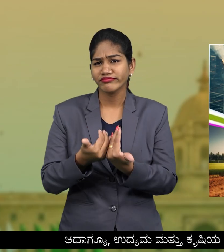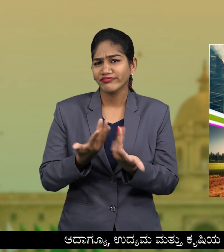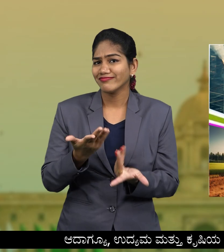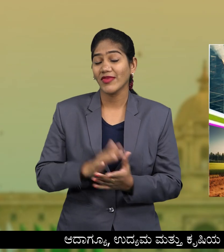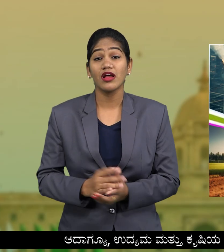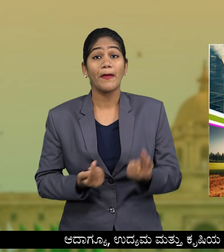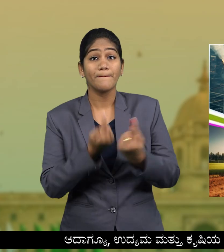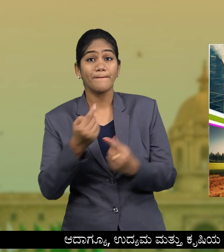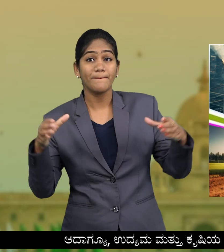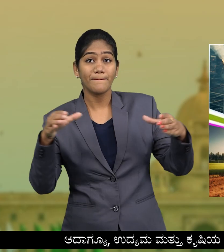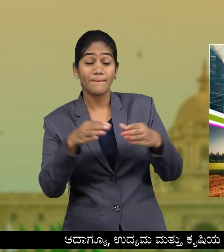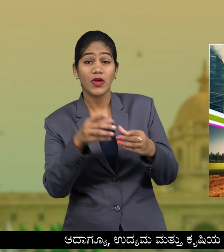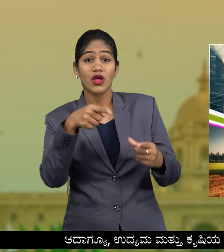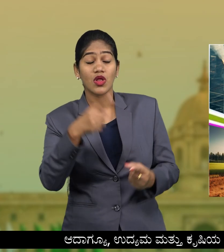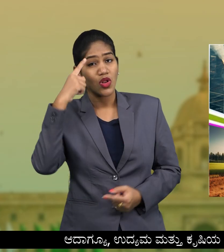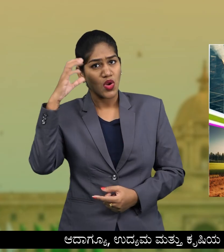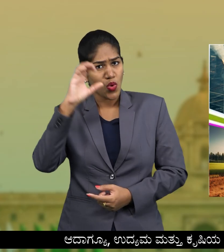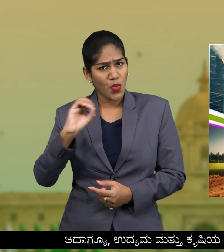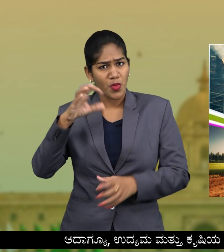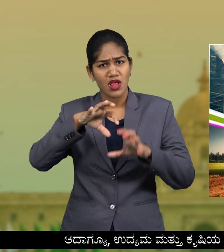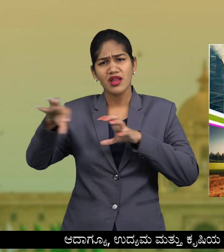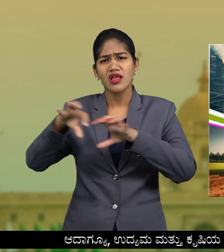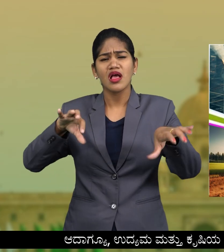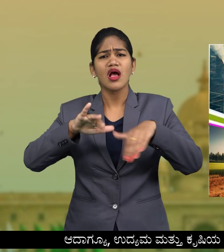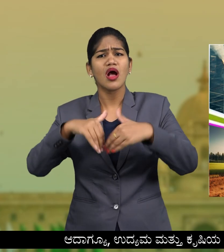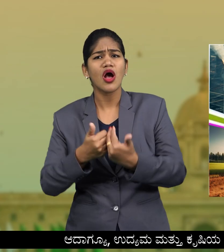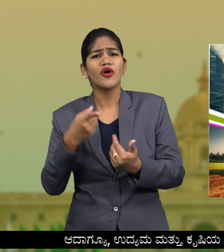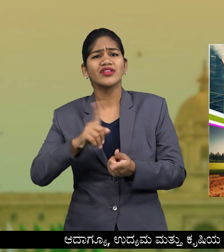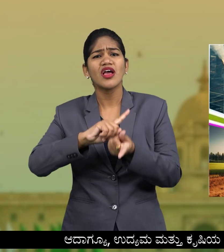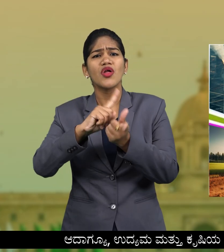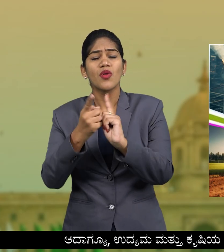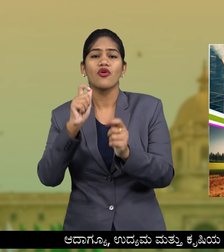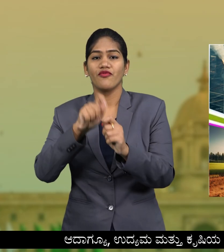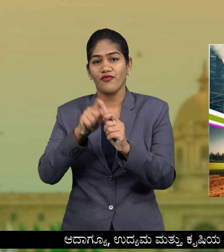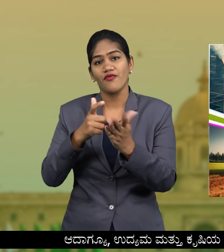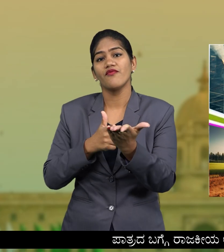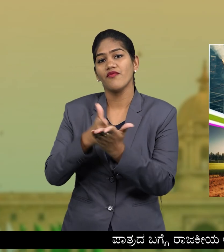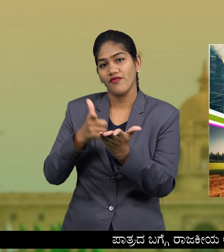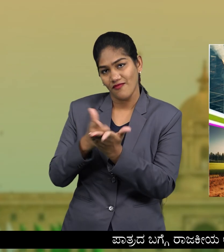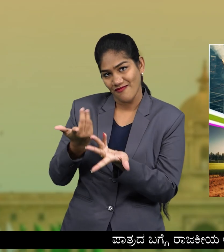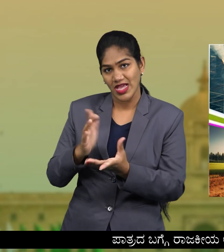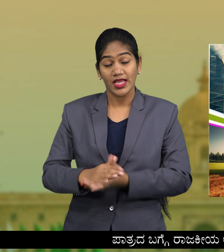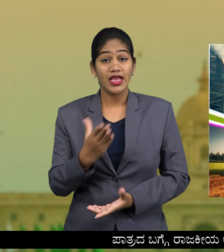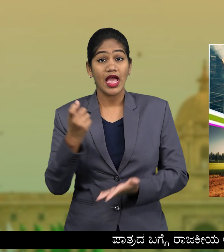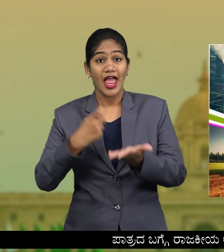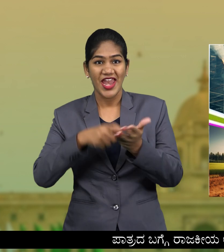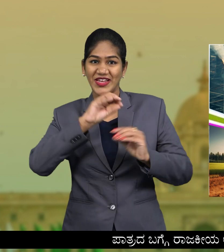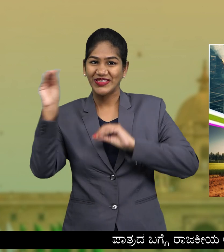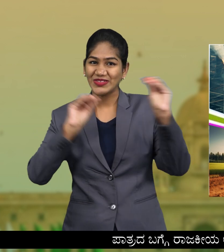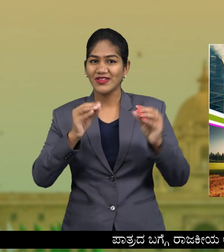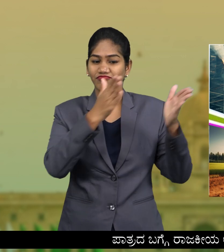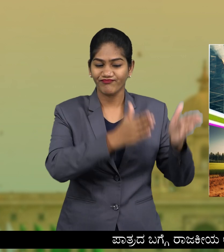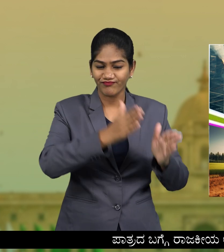ಆದಾಗ್ಯೂ ಉದ್ಯಮ ಮತ್ತು ಕೃಷಿಯ ನಡುವಿನ ಕೃಷಿ ಮತ್ತು ಸಂಪನ್ಮೂಲ ಹೆಚ್ಚಿಕೆಯ ಪಾತ್ರದ ಬಗ್ಗೆ